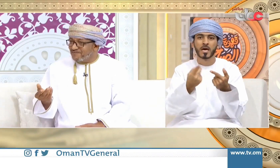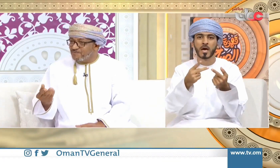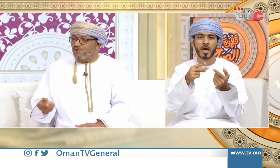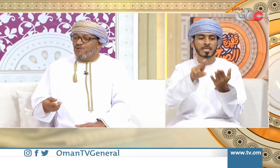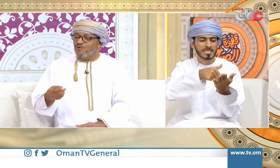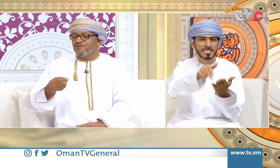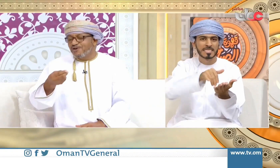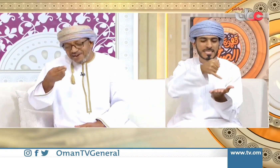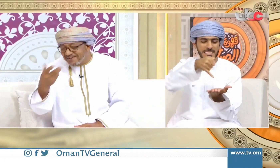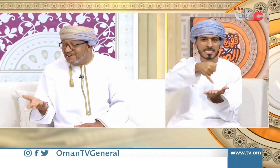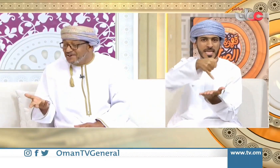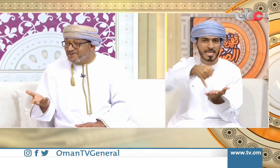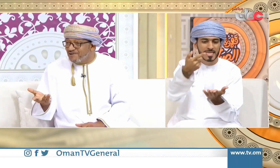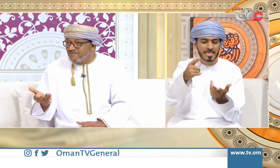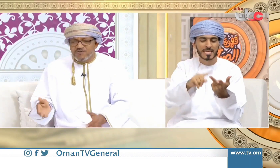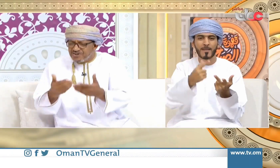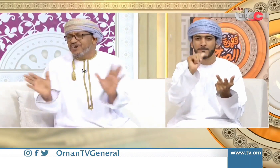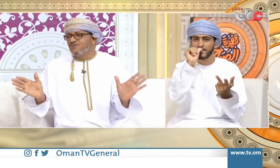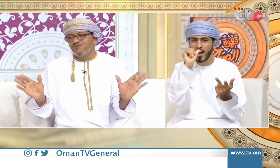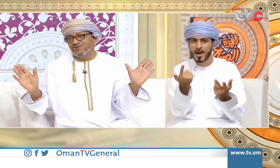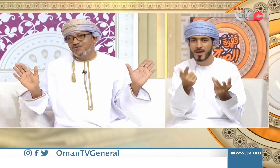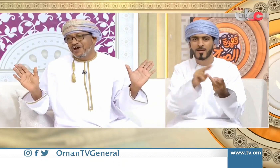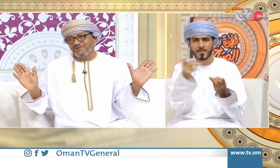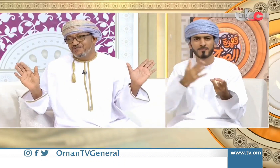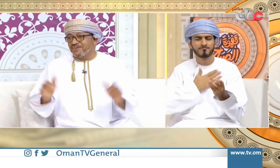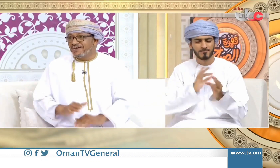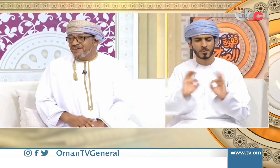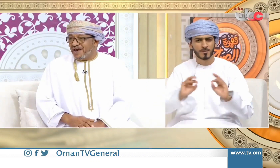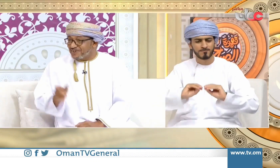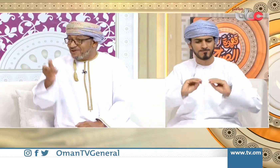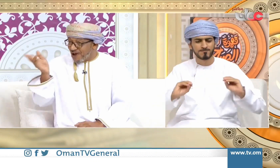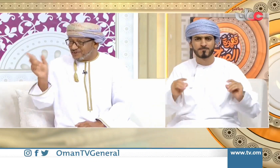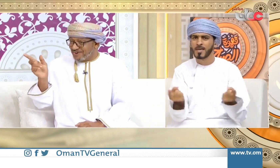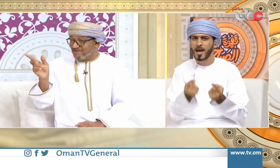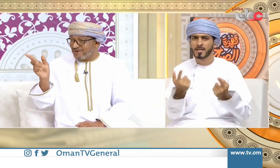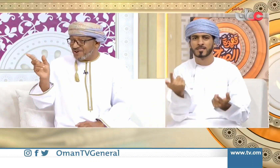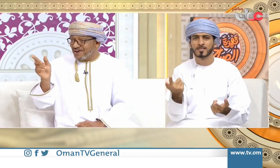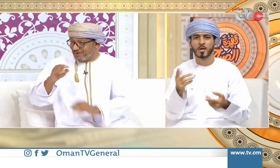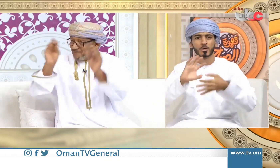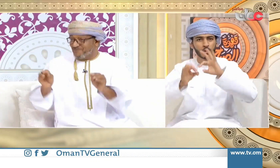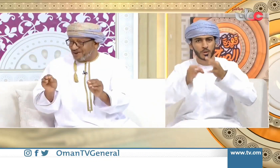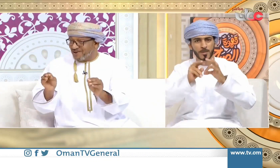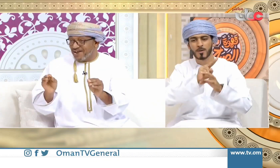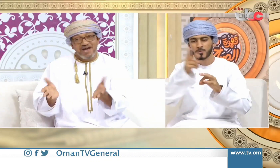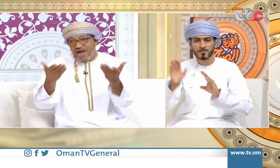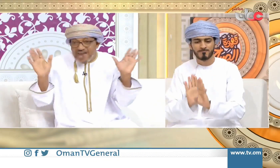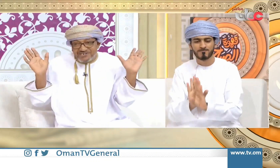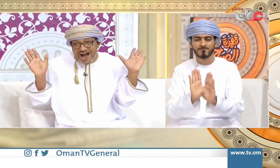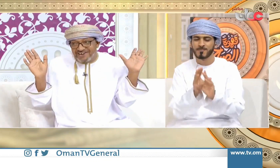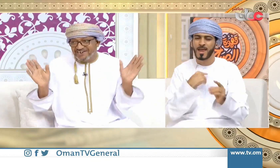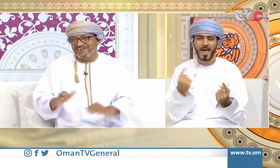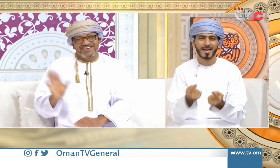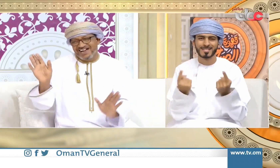الزيتية وبالألوان الأكريليك كل شيء موجود. هاي أتفضل يعني في الجمعية في الجمعية في الجمعية في الجمعية